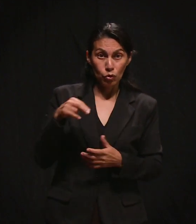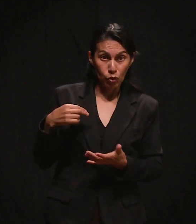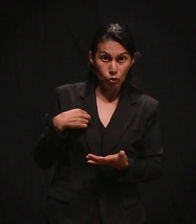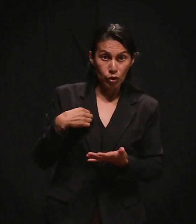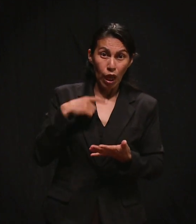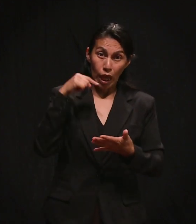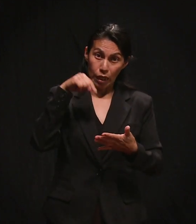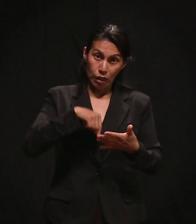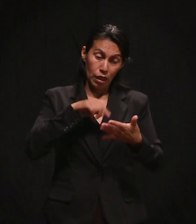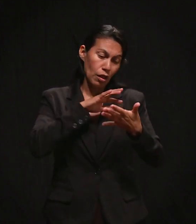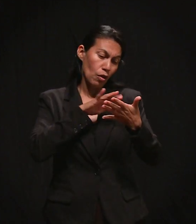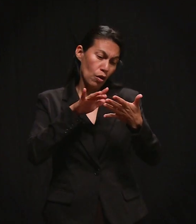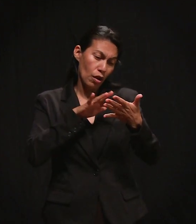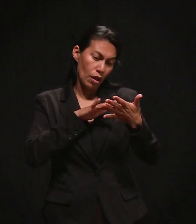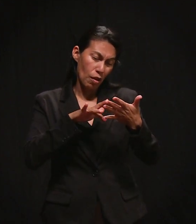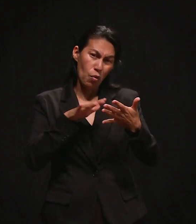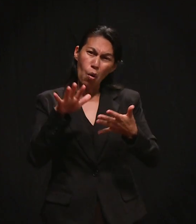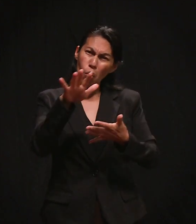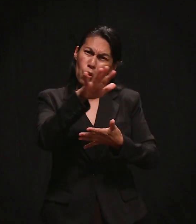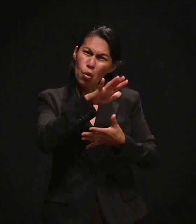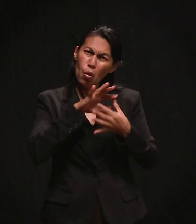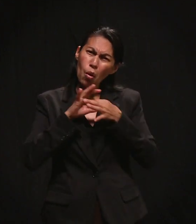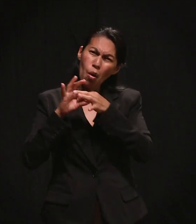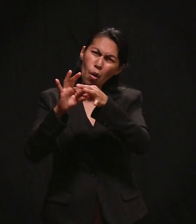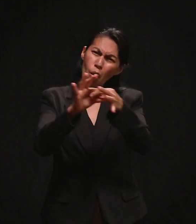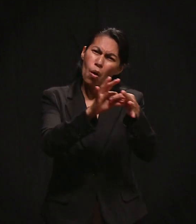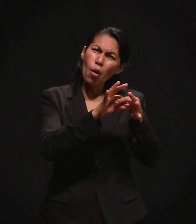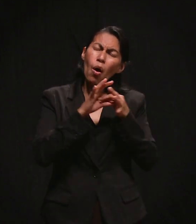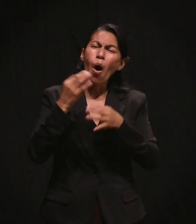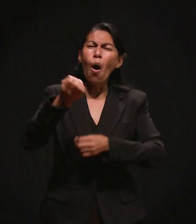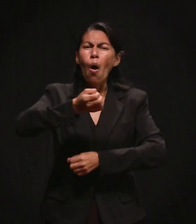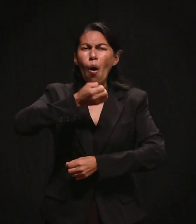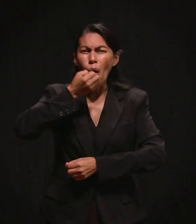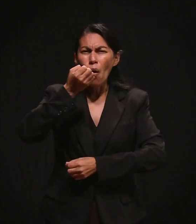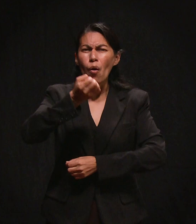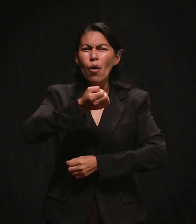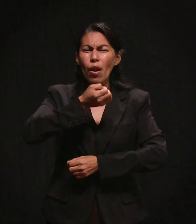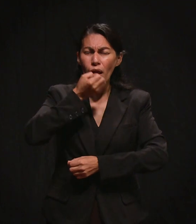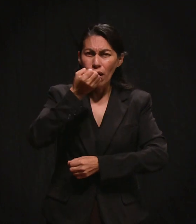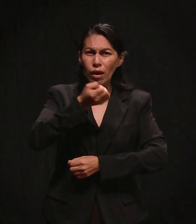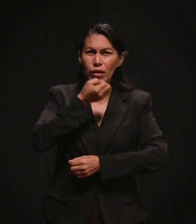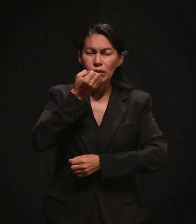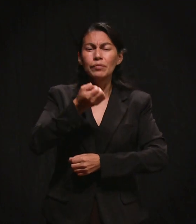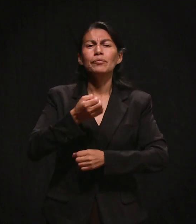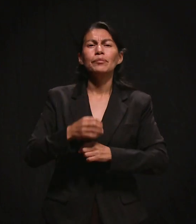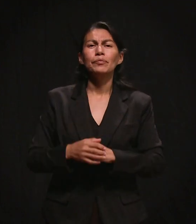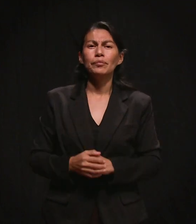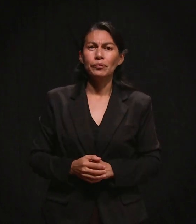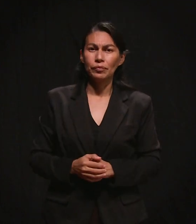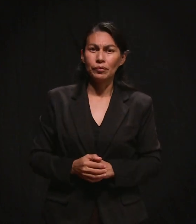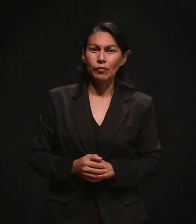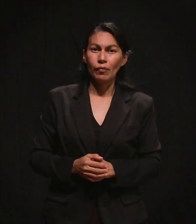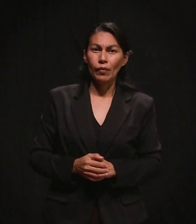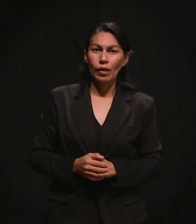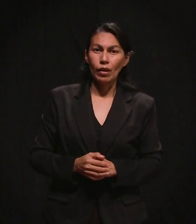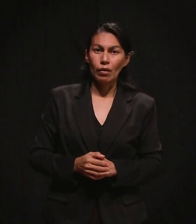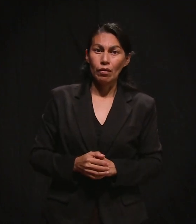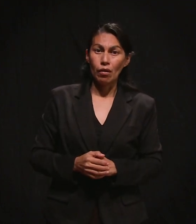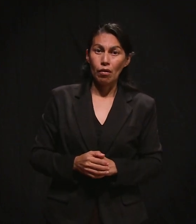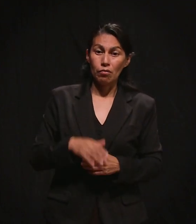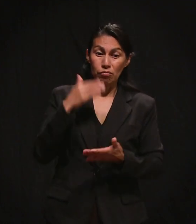y nos unamos como un poderoso movimiento de la oración que no tiene